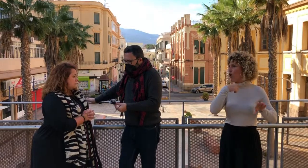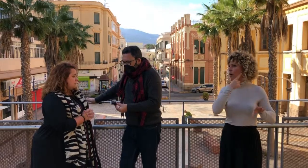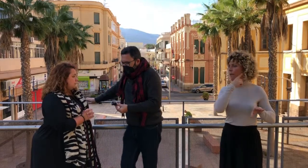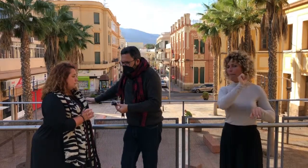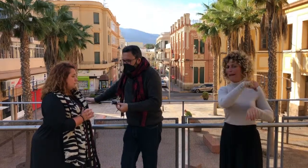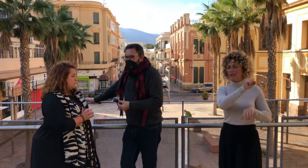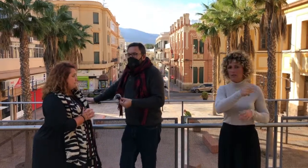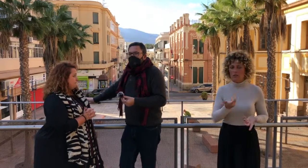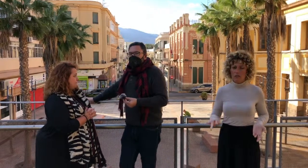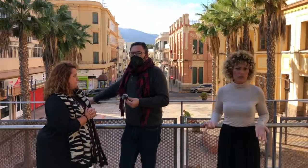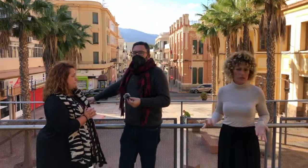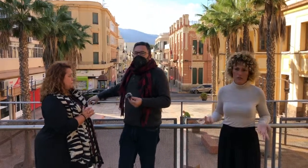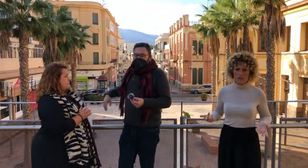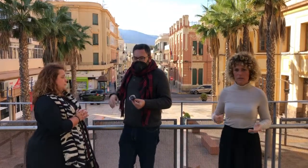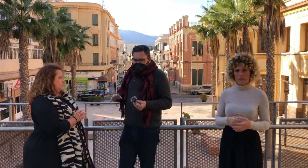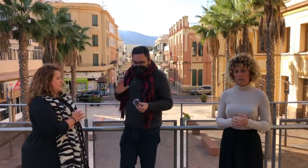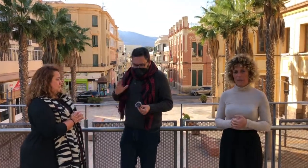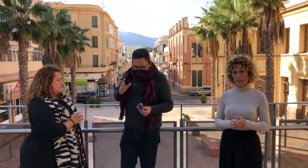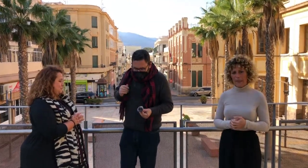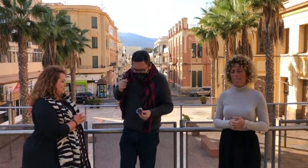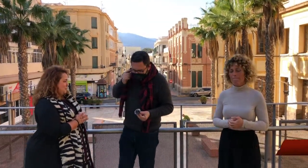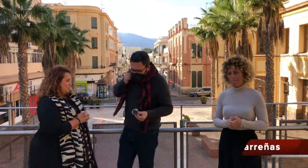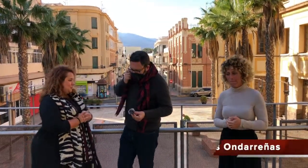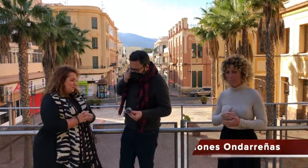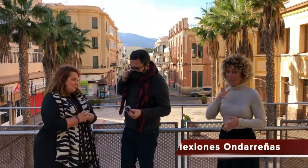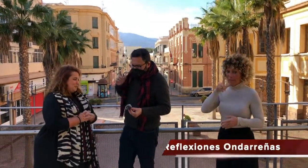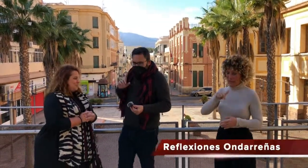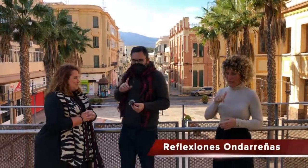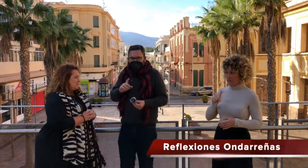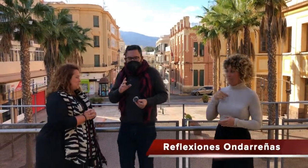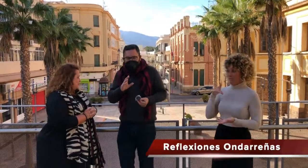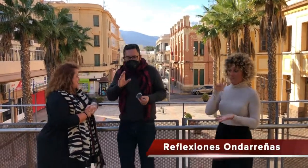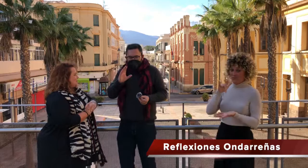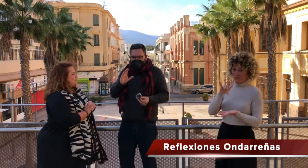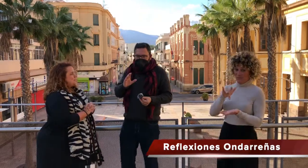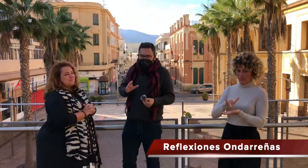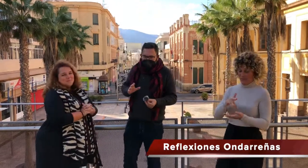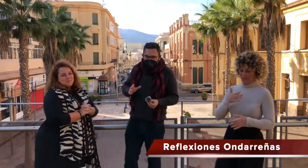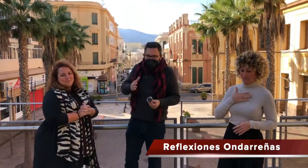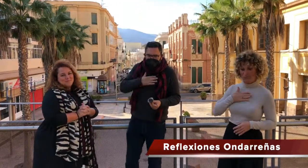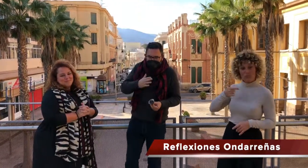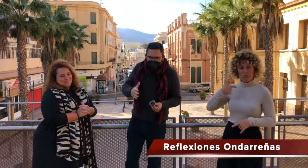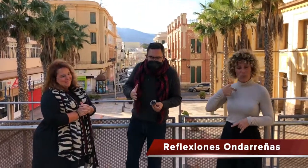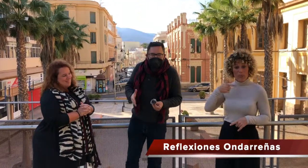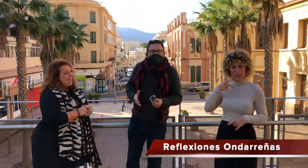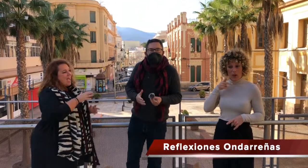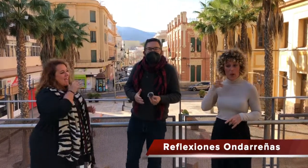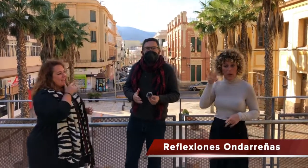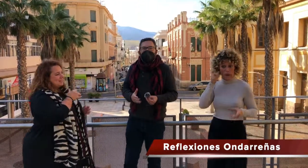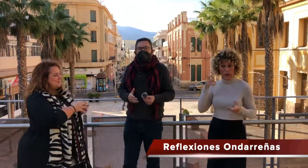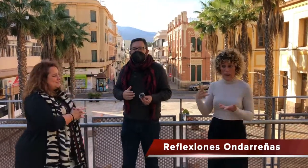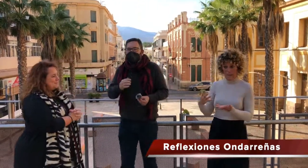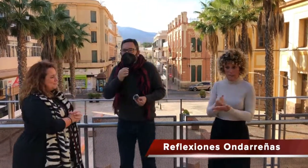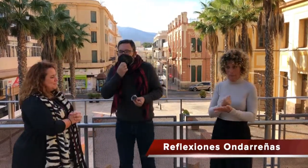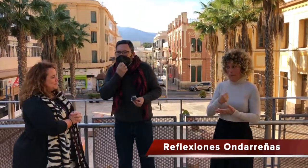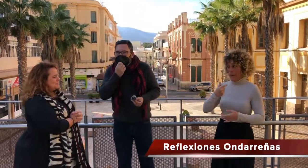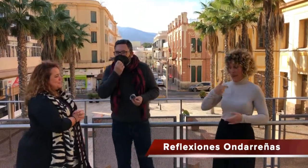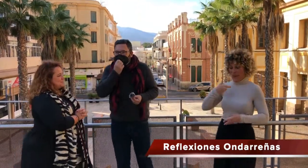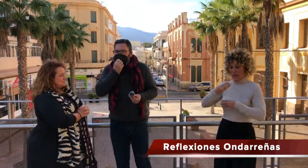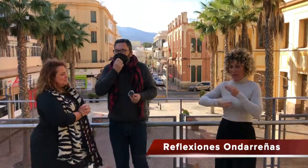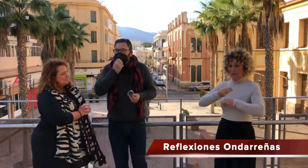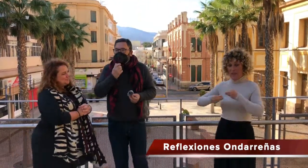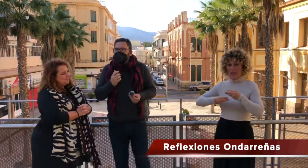Ajá. Bueno, pues ahora me toca. Yo he escuchado todo esto, voy a hacer la reflexión de Onda